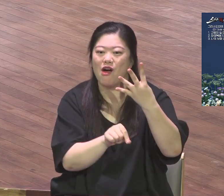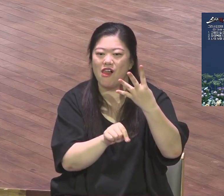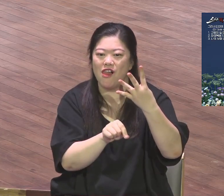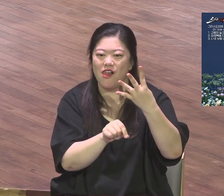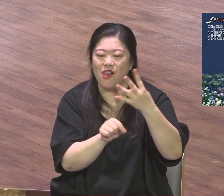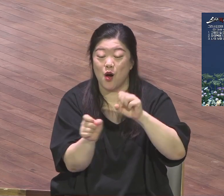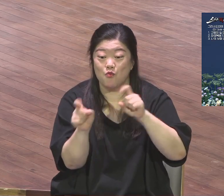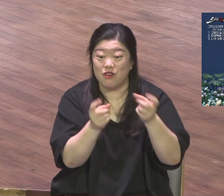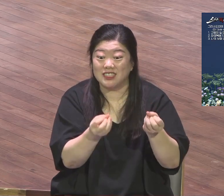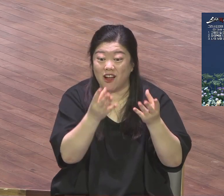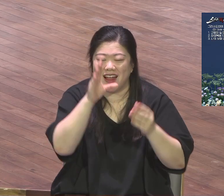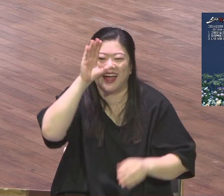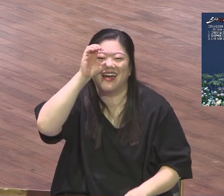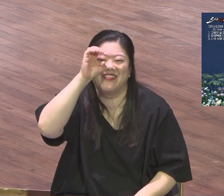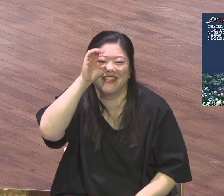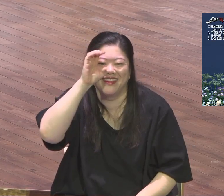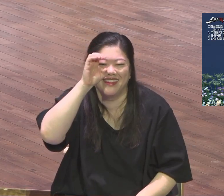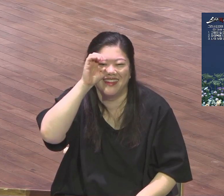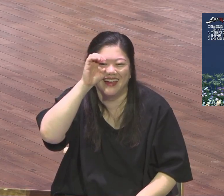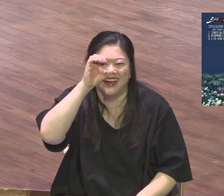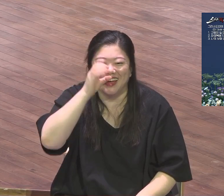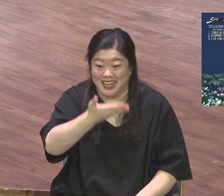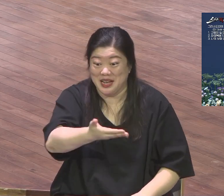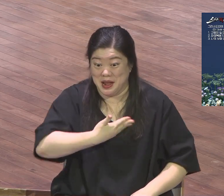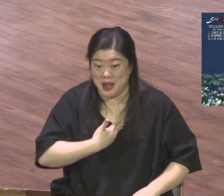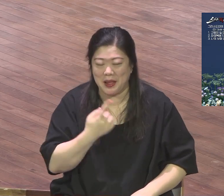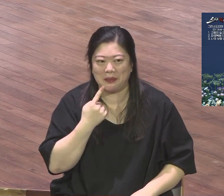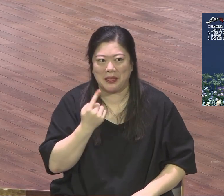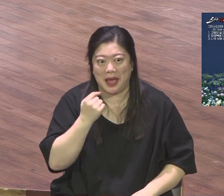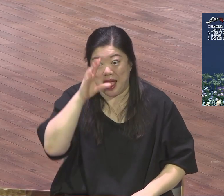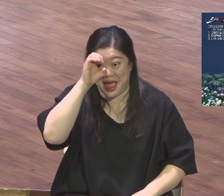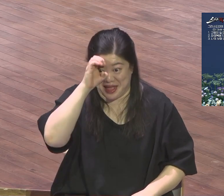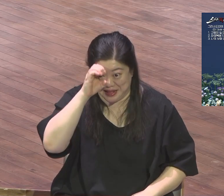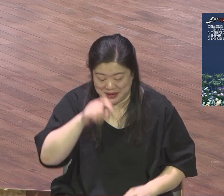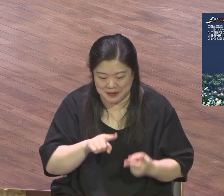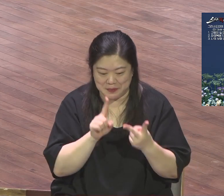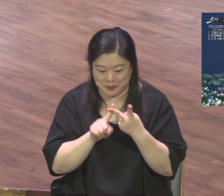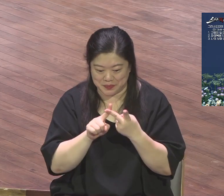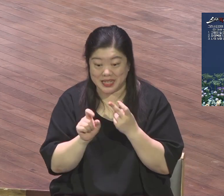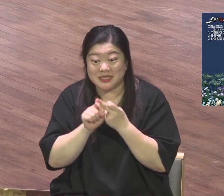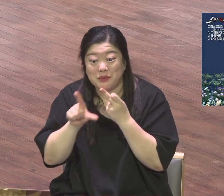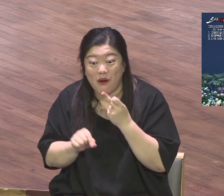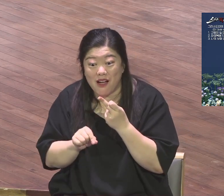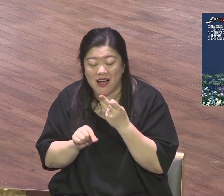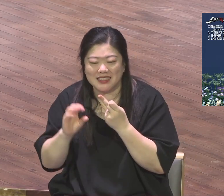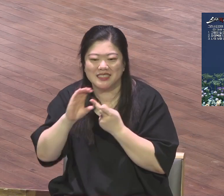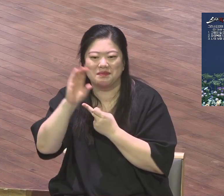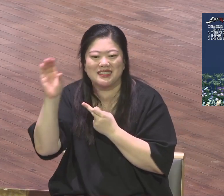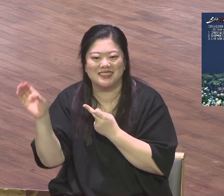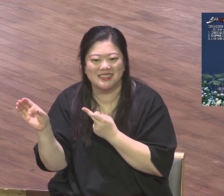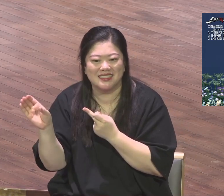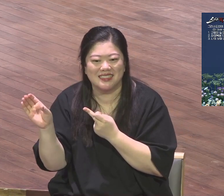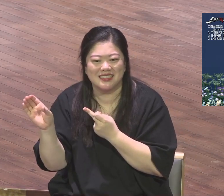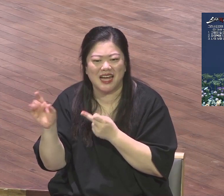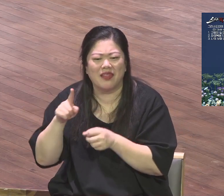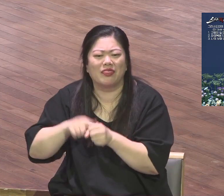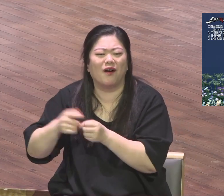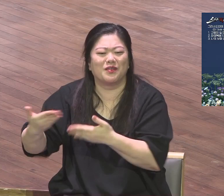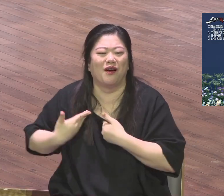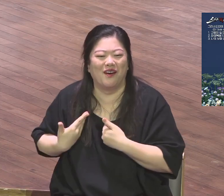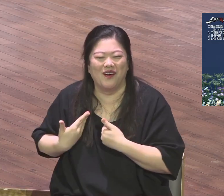성탄절에 가면은 부활절에 가면은 계란을 주고요, 성탄절에 가면은 호박떡을 줍니다. 아,